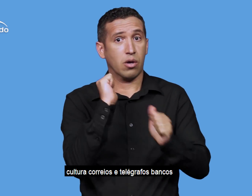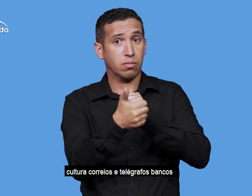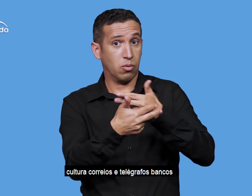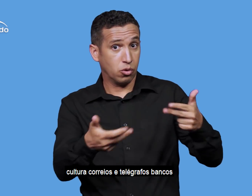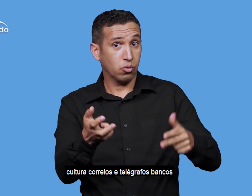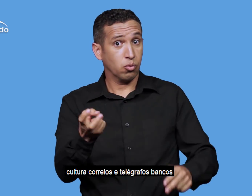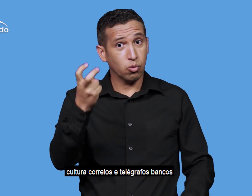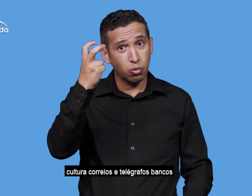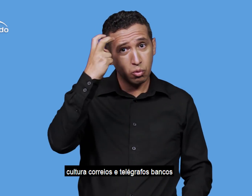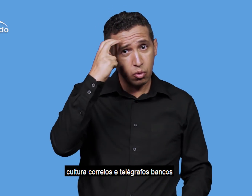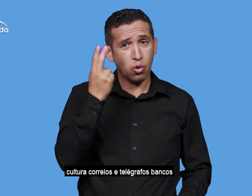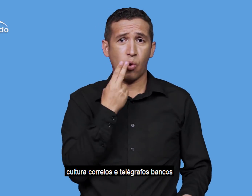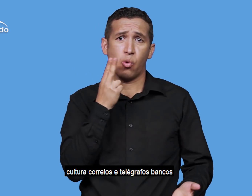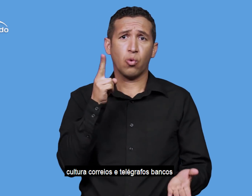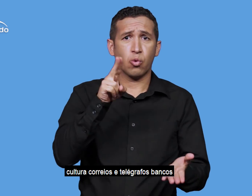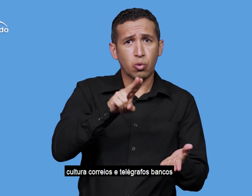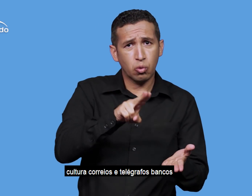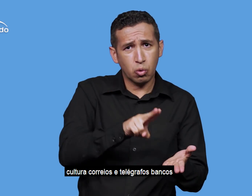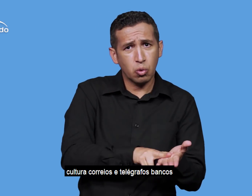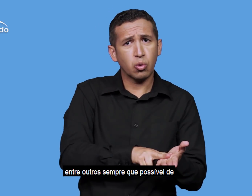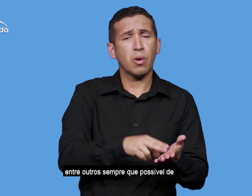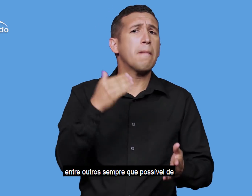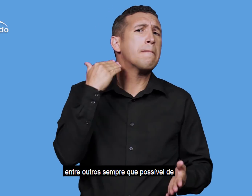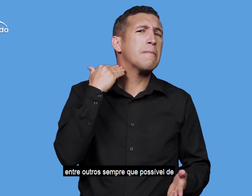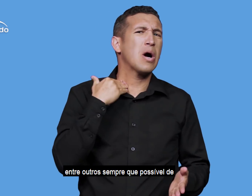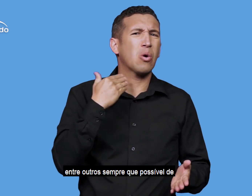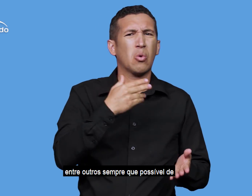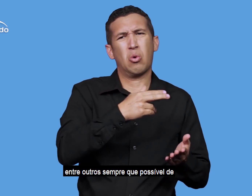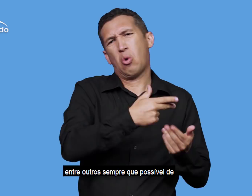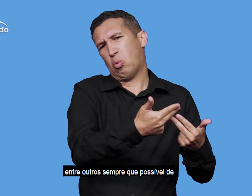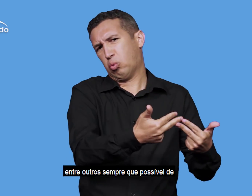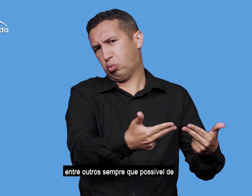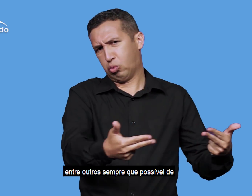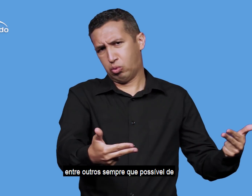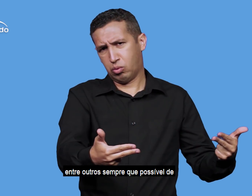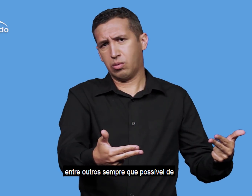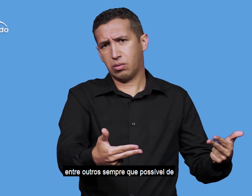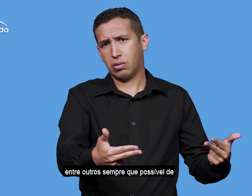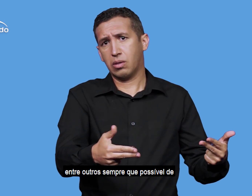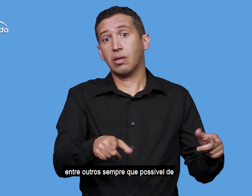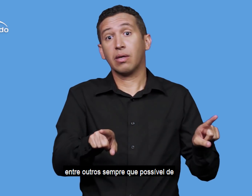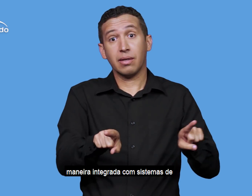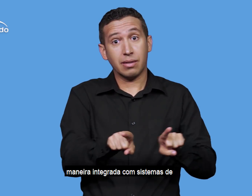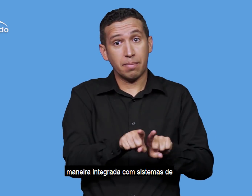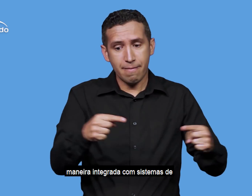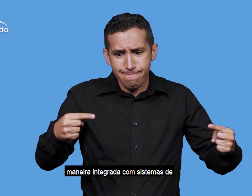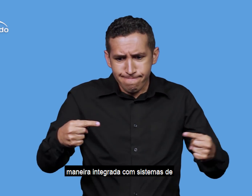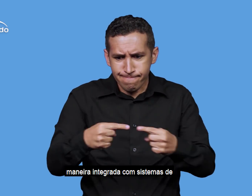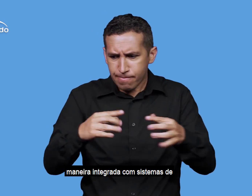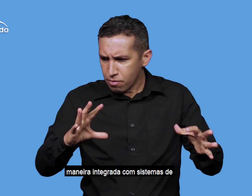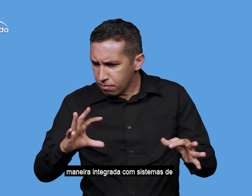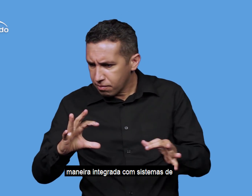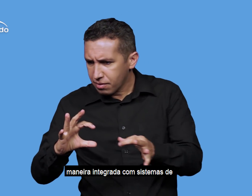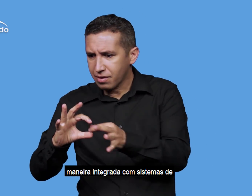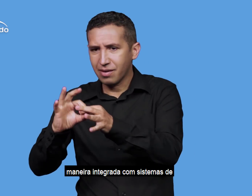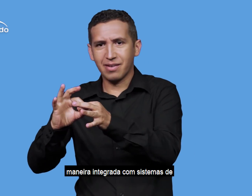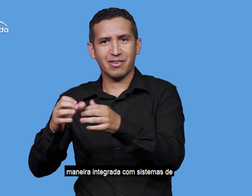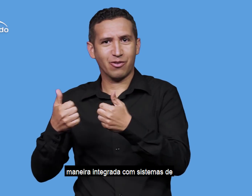correios e telégrafos bancos entre outros sempre que possível de maneira integrada com sistemas